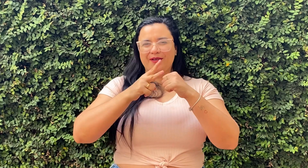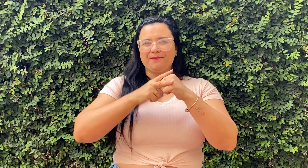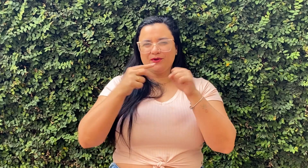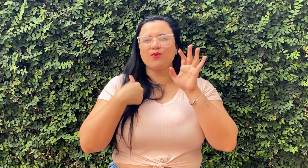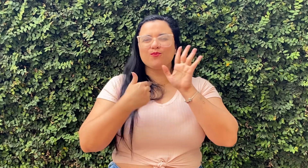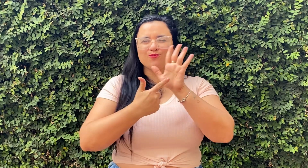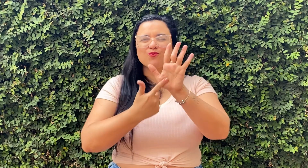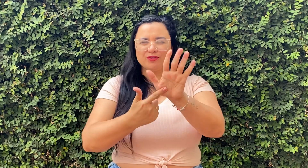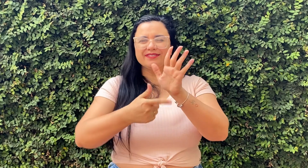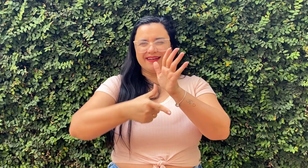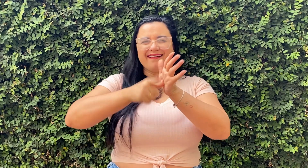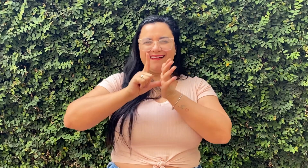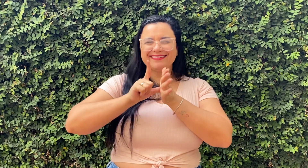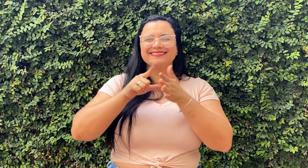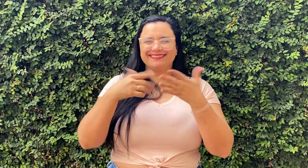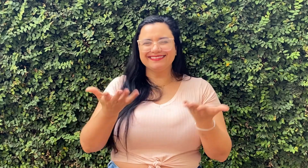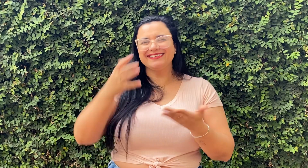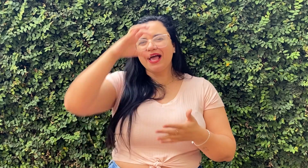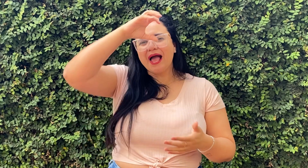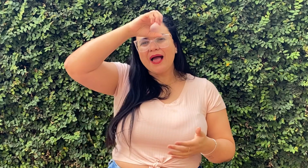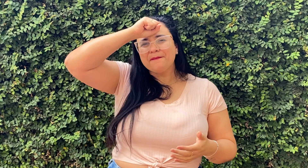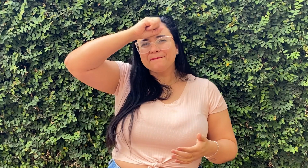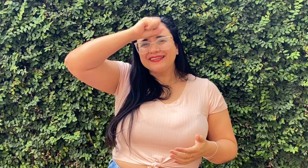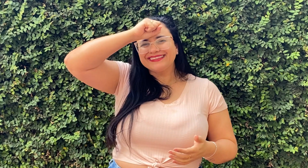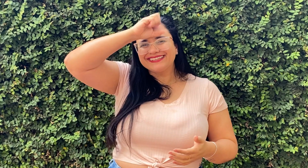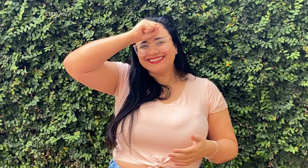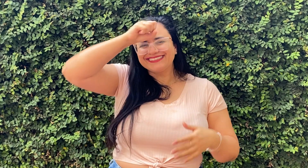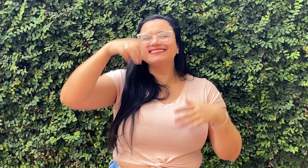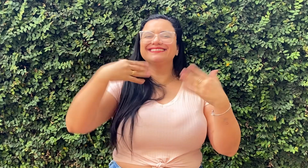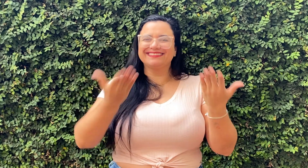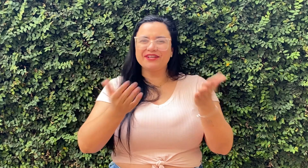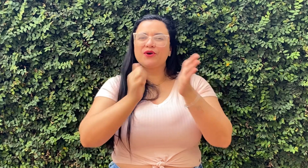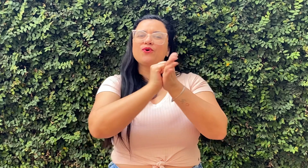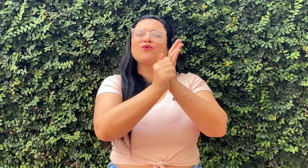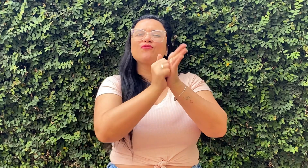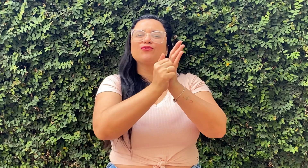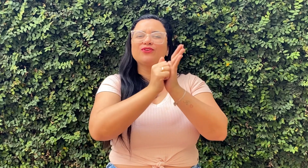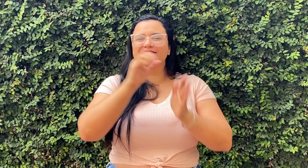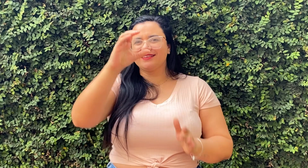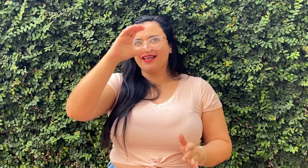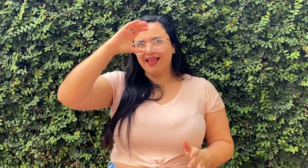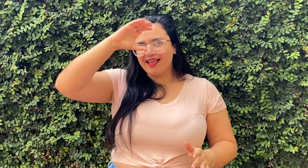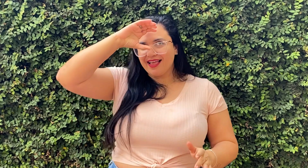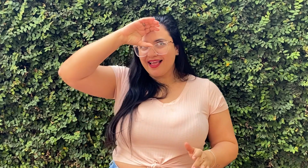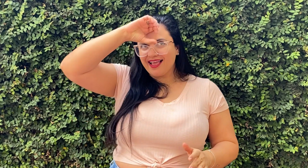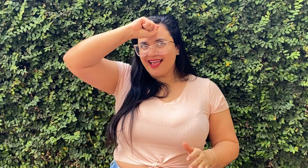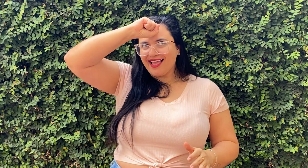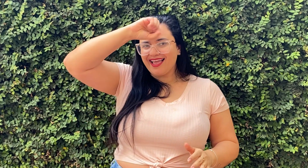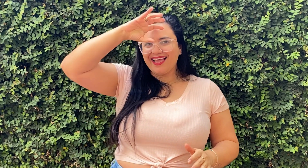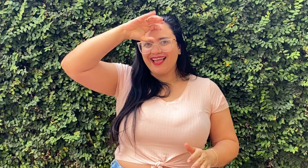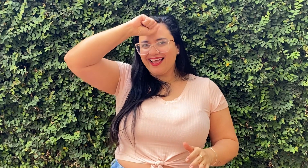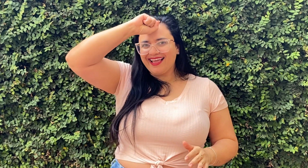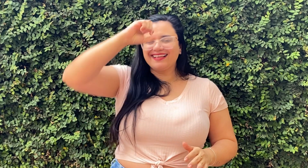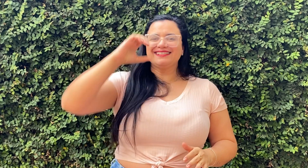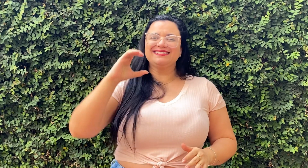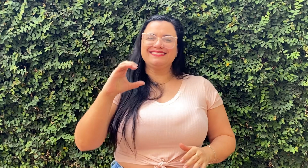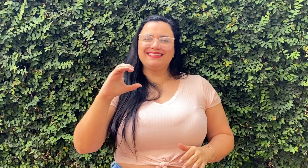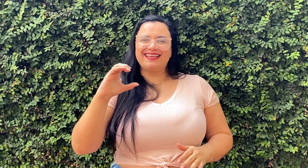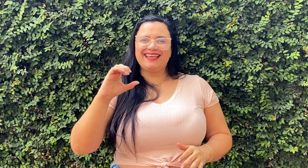A gente também tem um exemplo que eu já tinha mostrado, que é o verbo aprender, que é a configuração C e S.